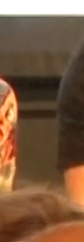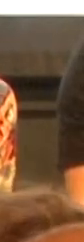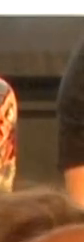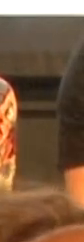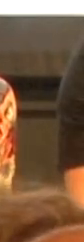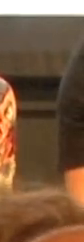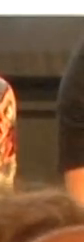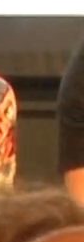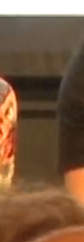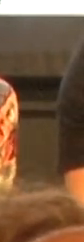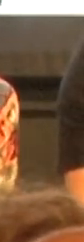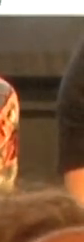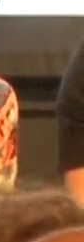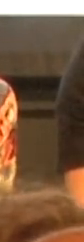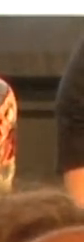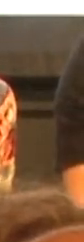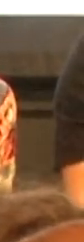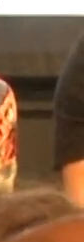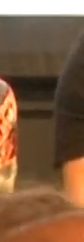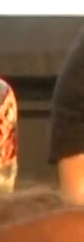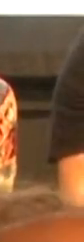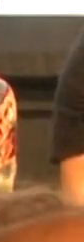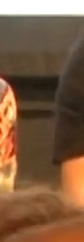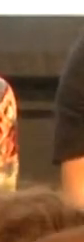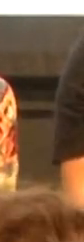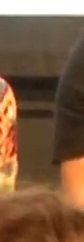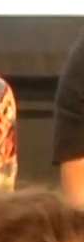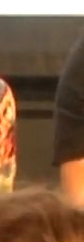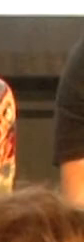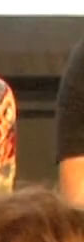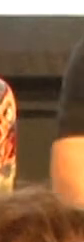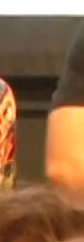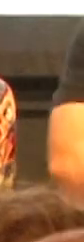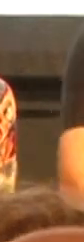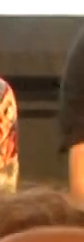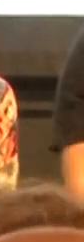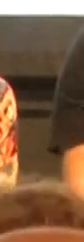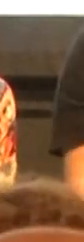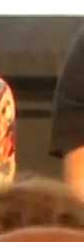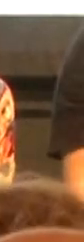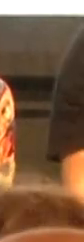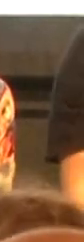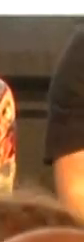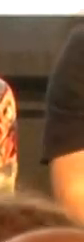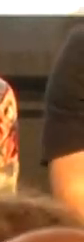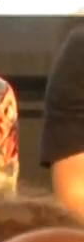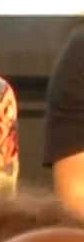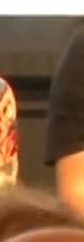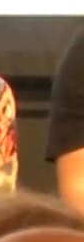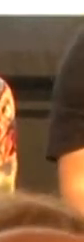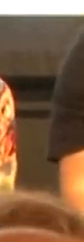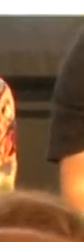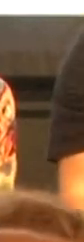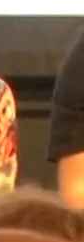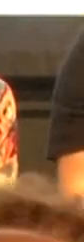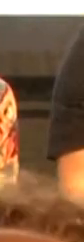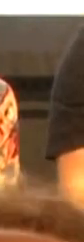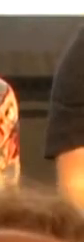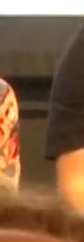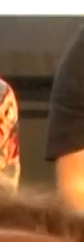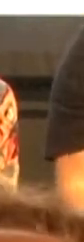texto. Esse livro é sobre iluminação cênica, que também não está sendo lançado aqui, mas está lá. E o livro